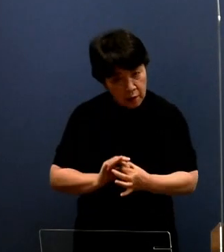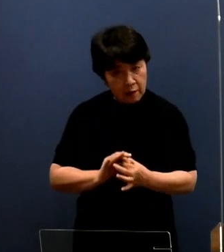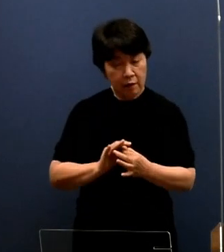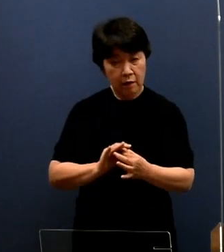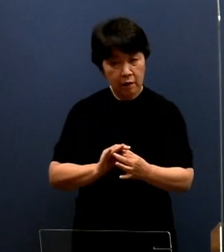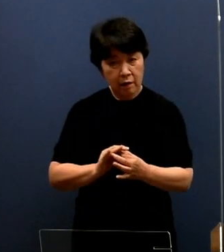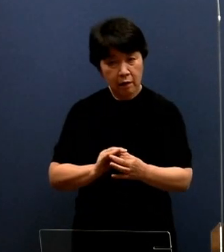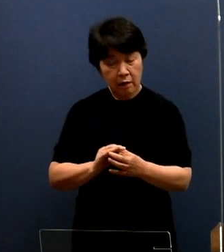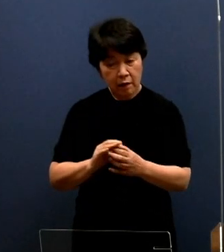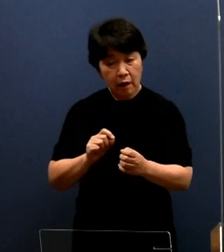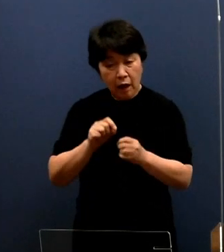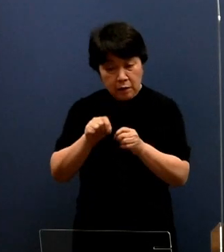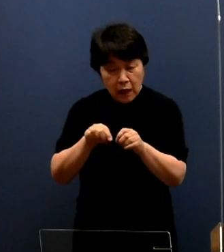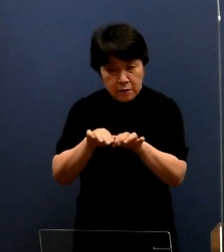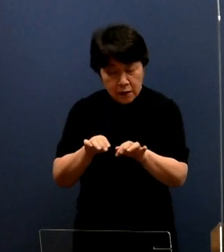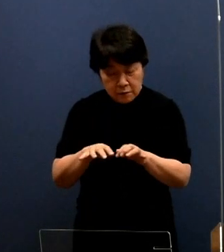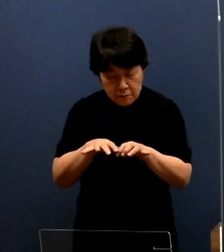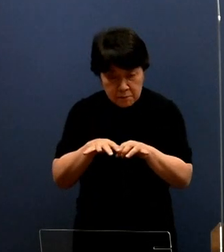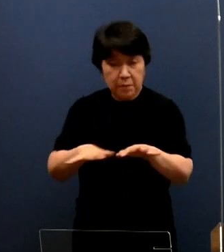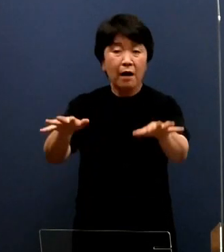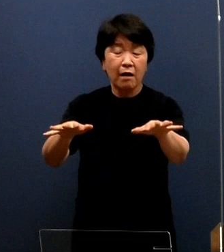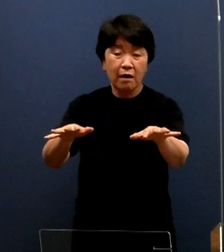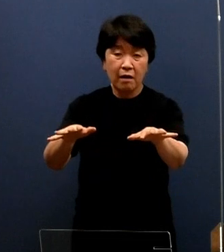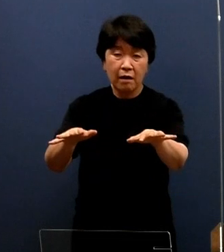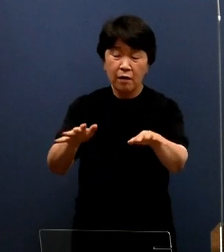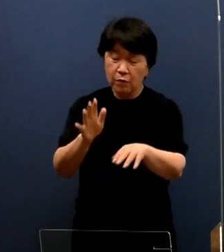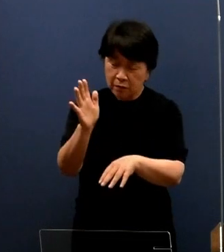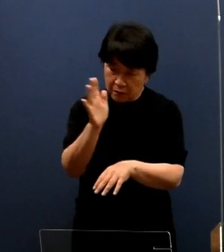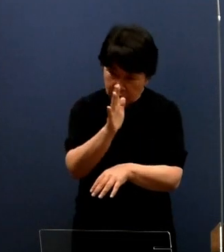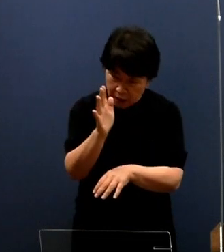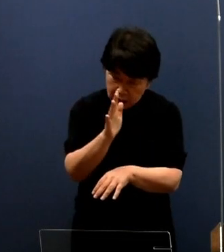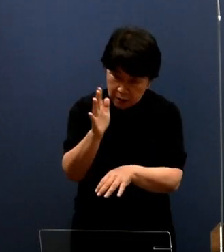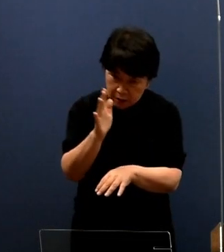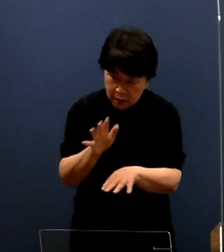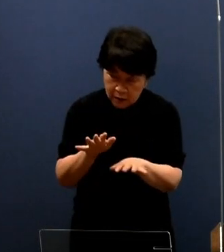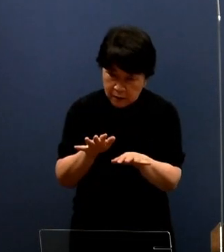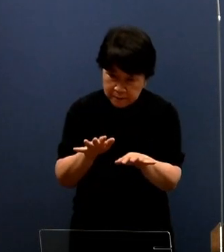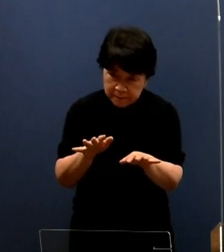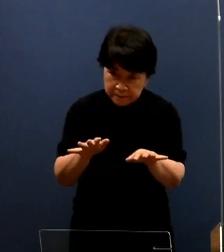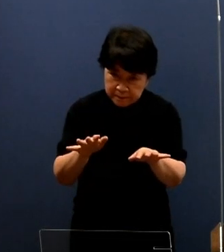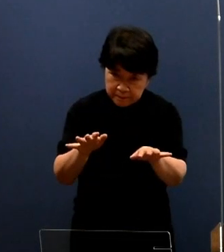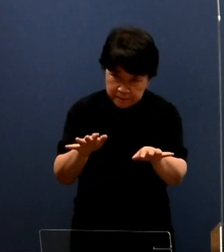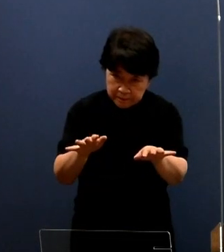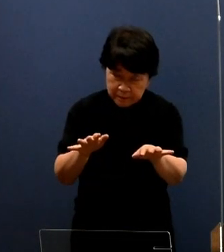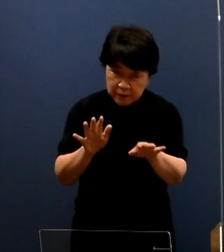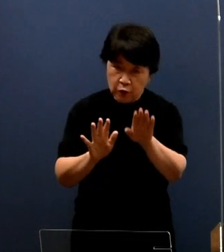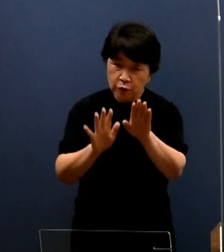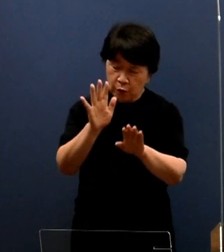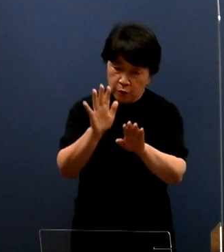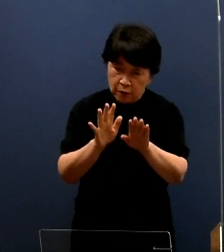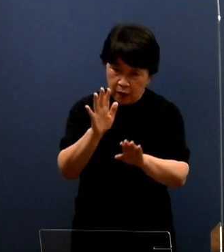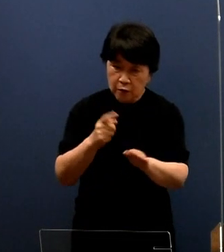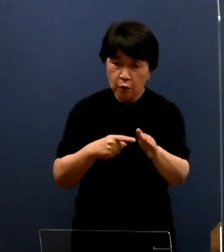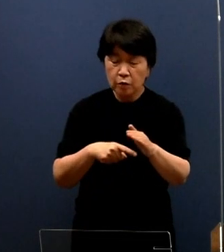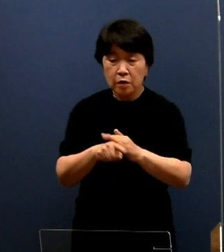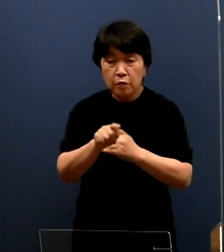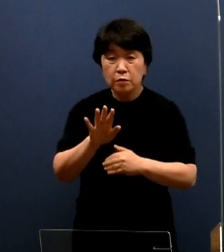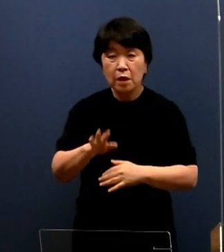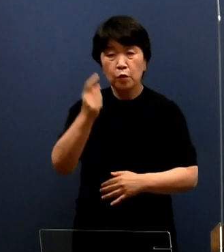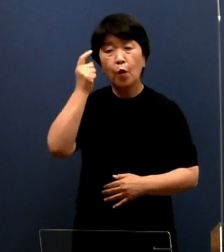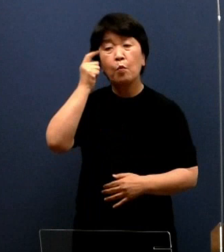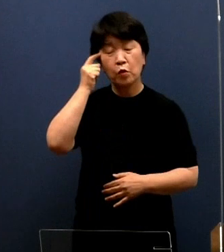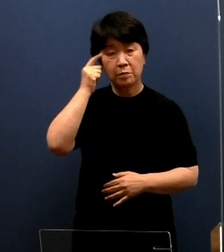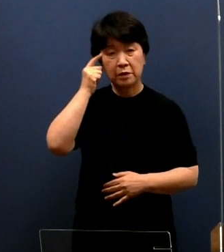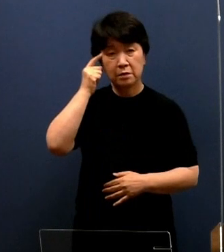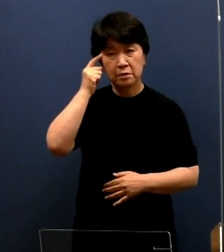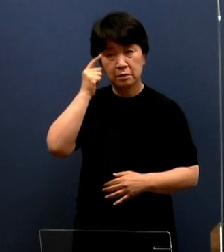の拡大の継続ということを回避できている大きな要因だと思います。感染拡